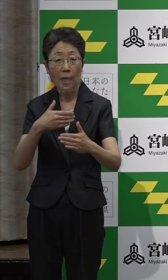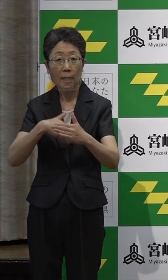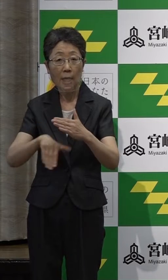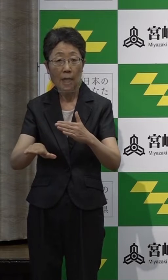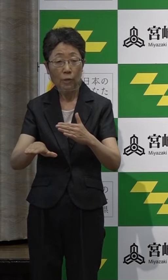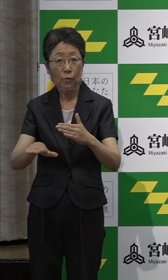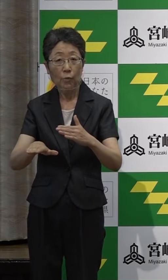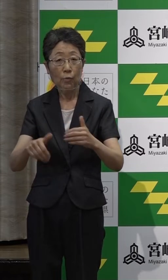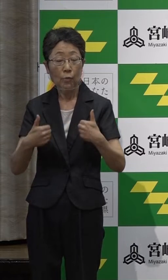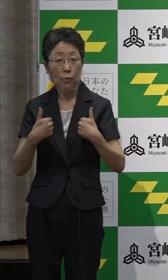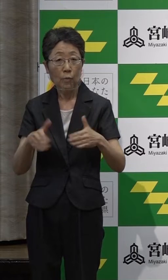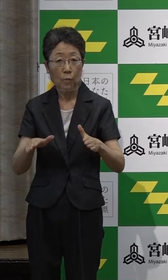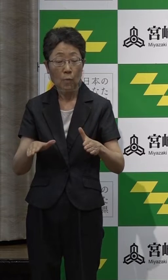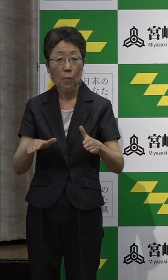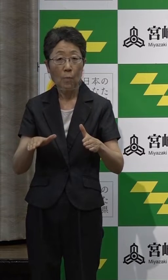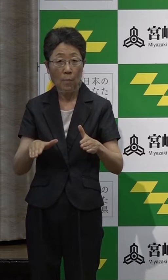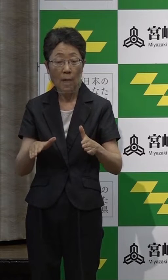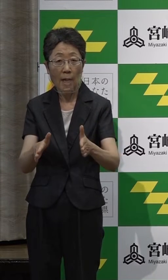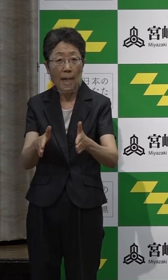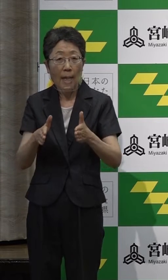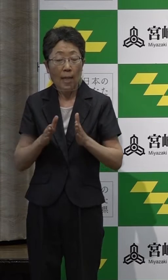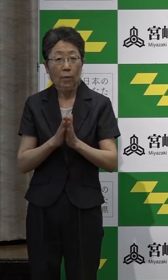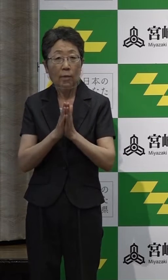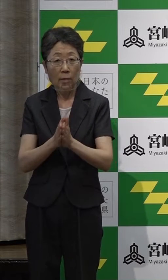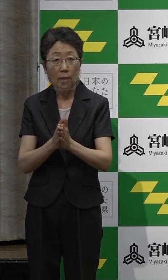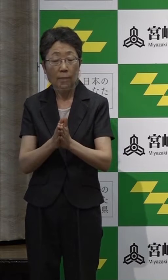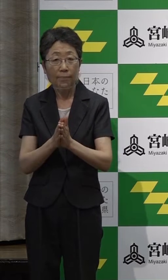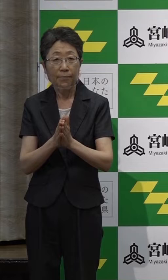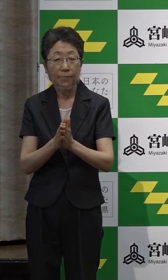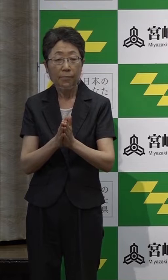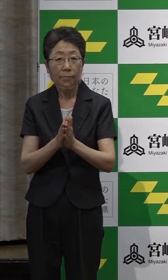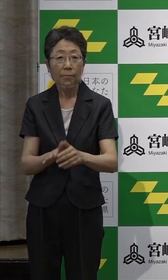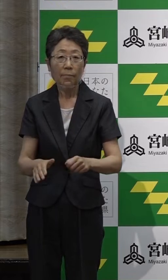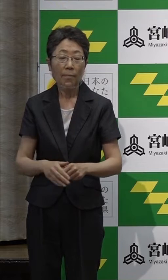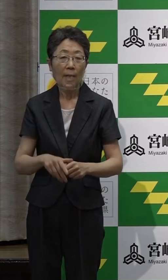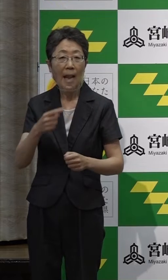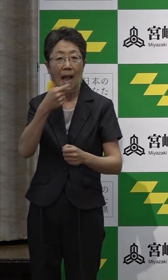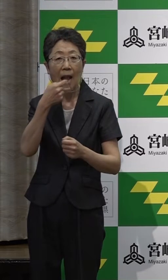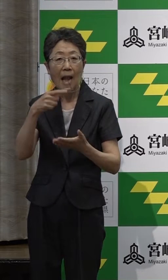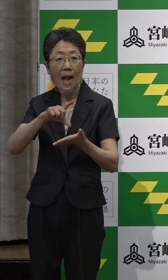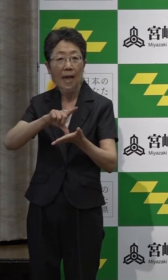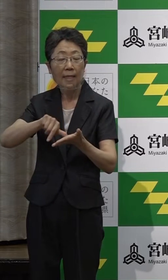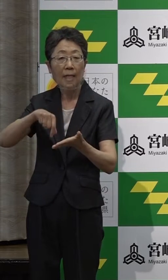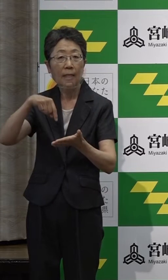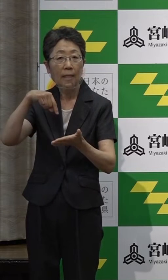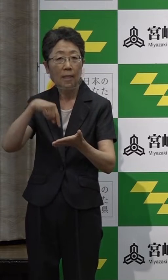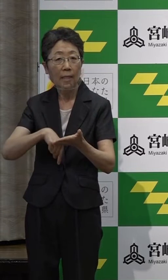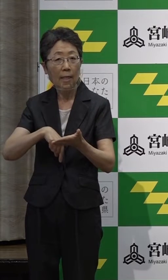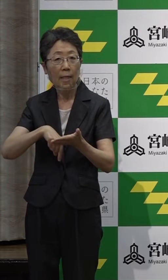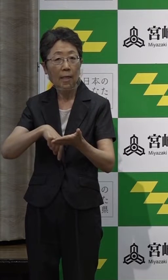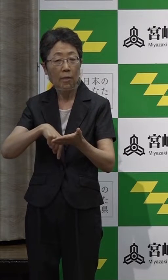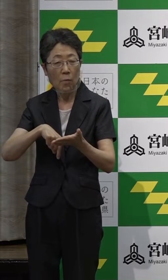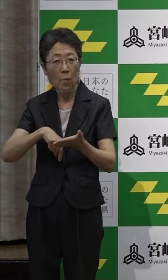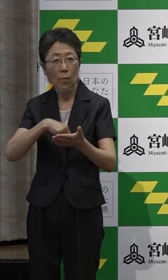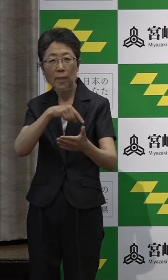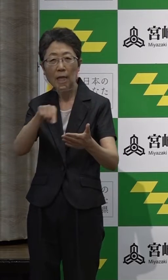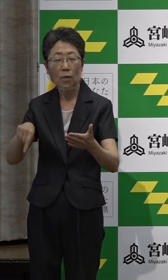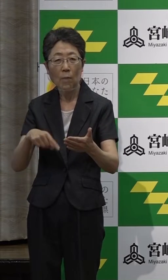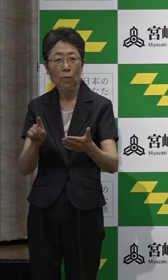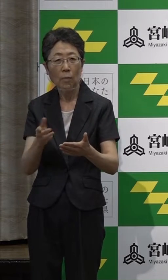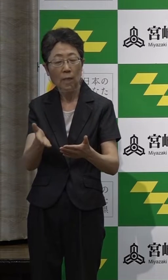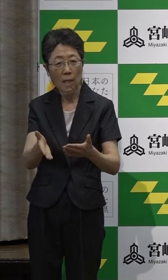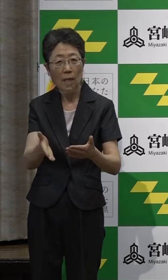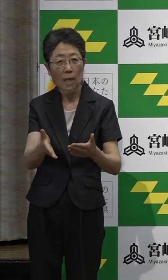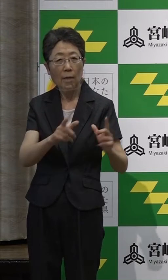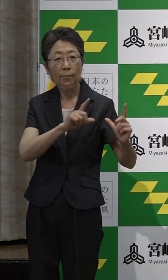動制限とかそういったところになると思うんですけれども、期待する効果というのは赤景気時短をやらないとするとどういったところになるんでしょうか。 やはり